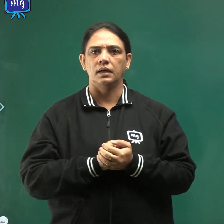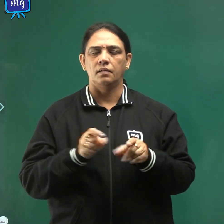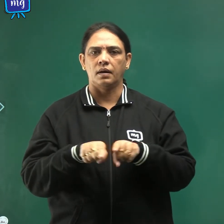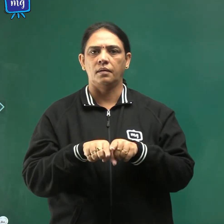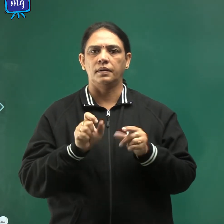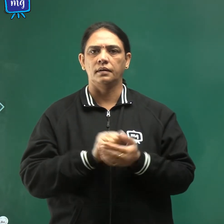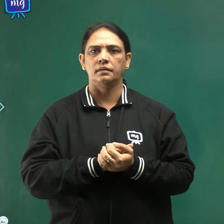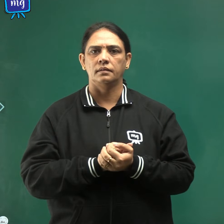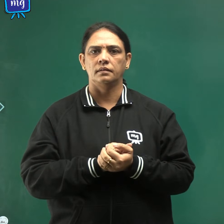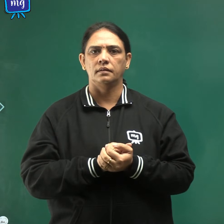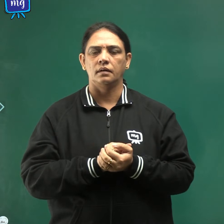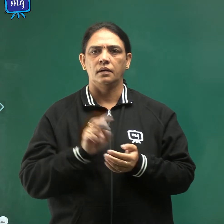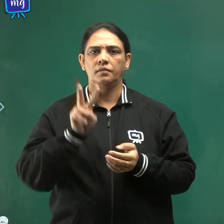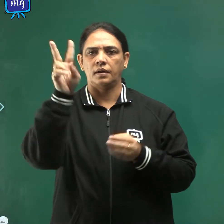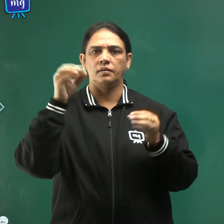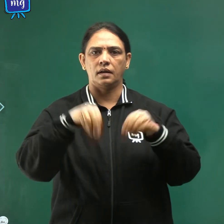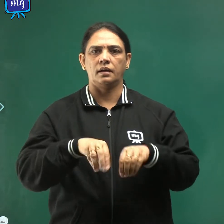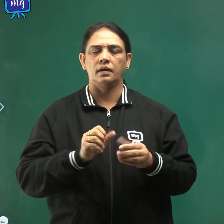बराबर मान रखेंगे